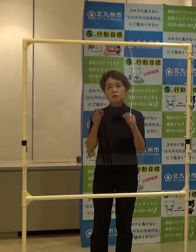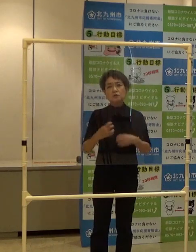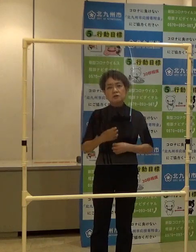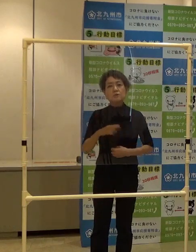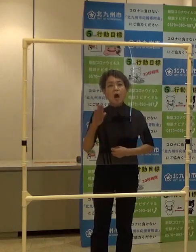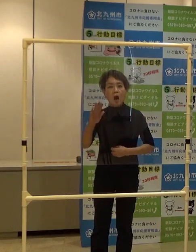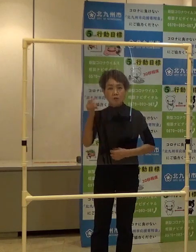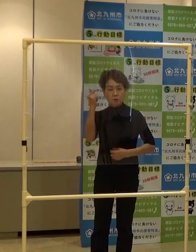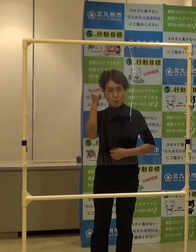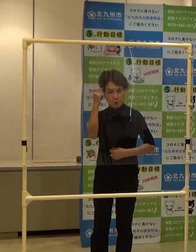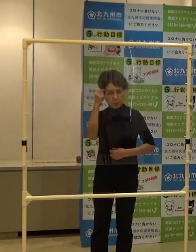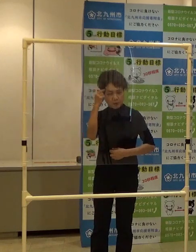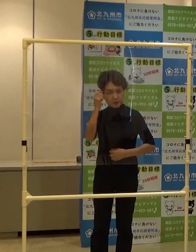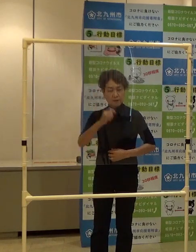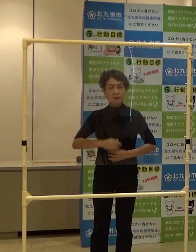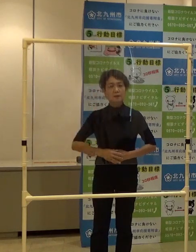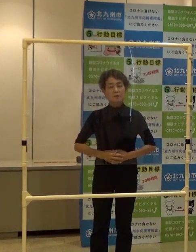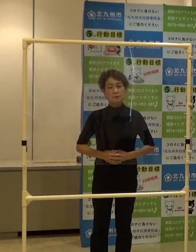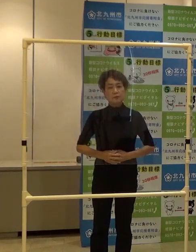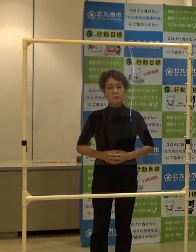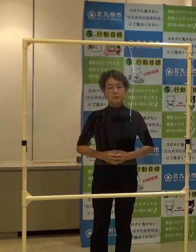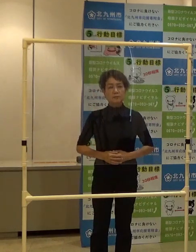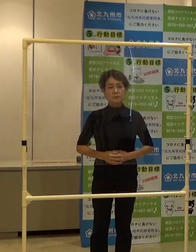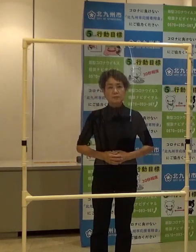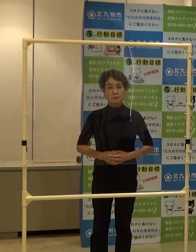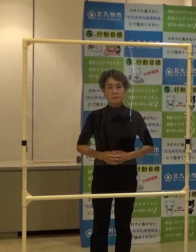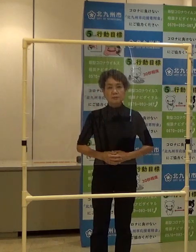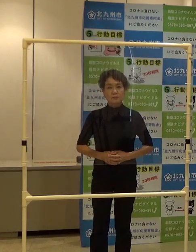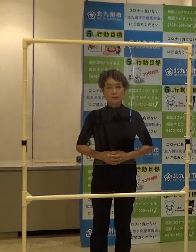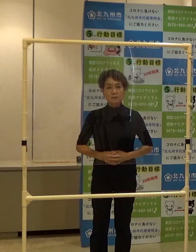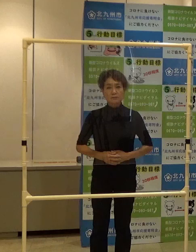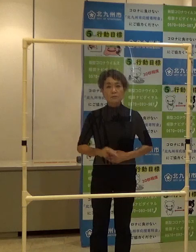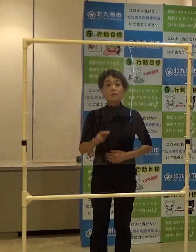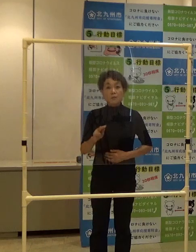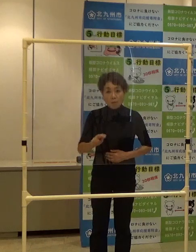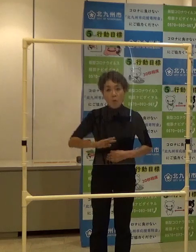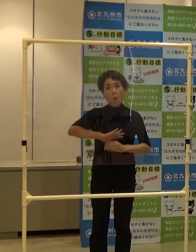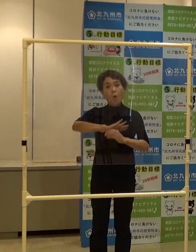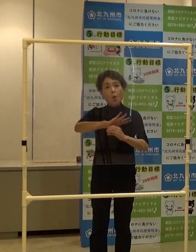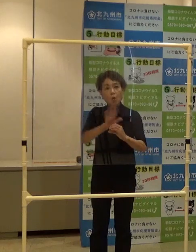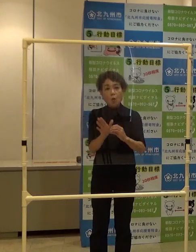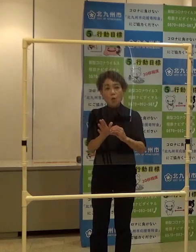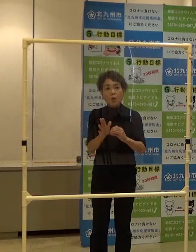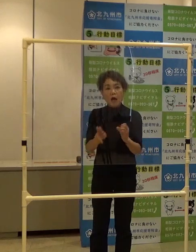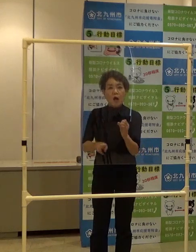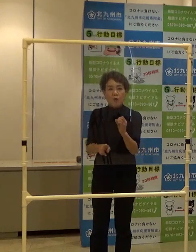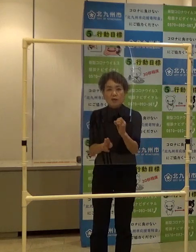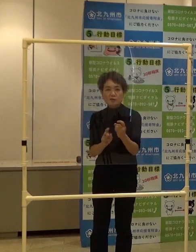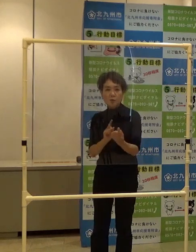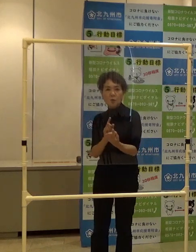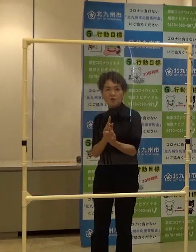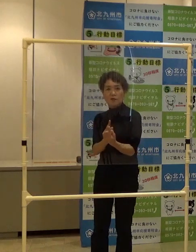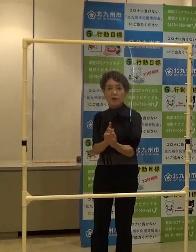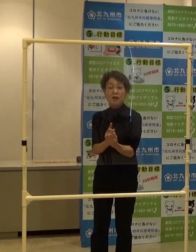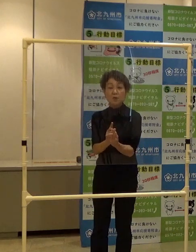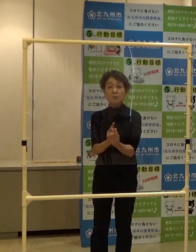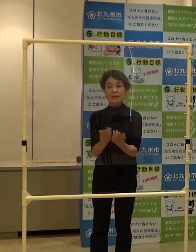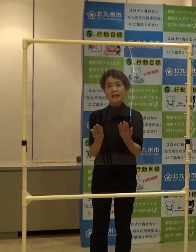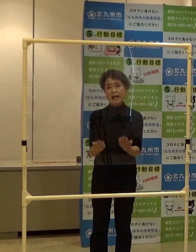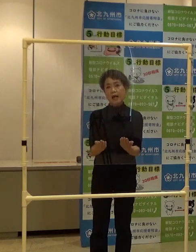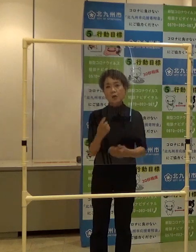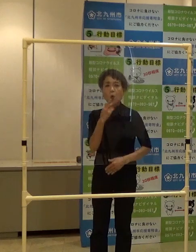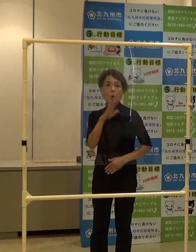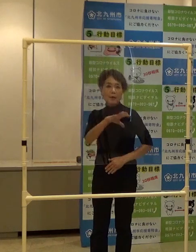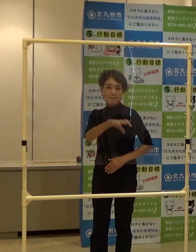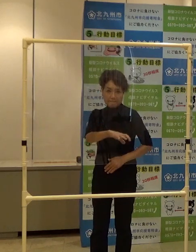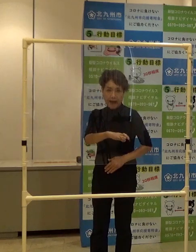しれません。しかし、このコロナウイルスとの戦いにおきまして、学校現場あるい